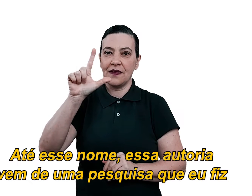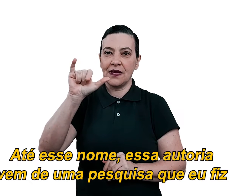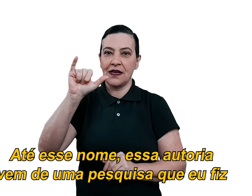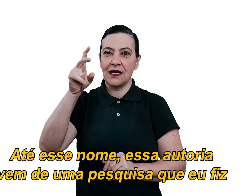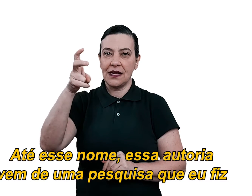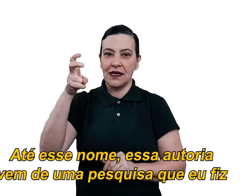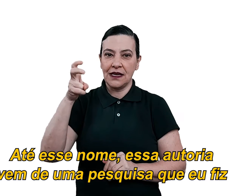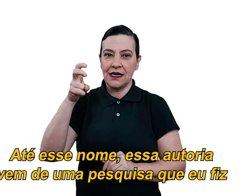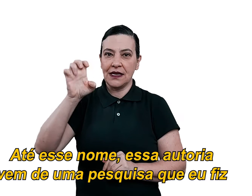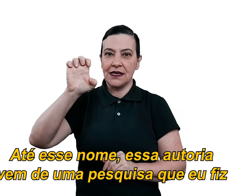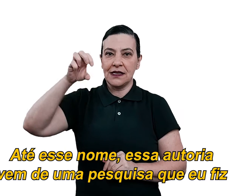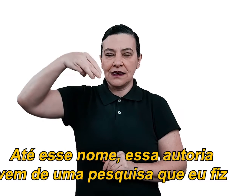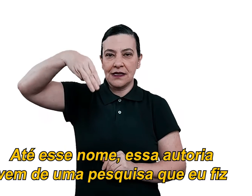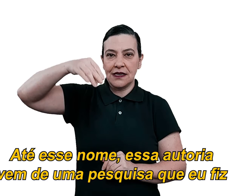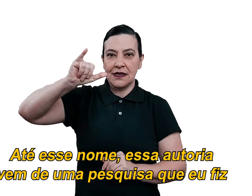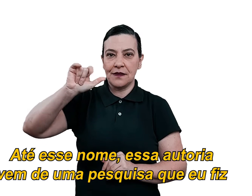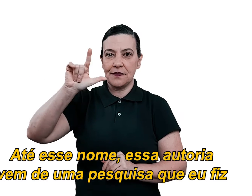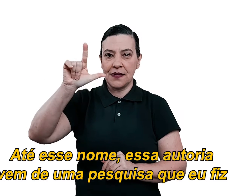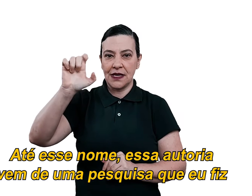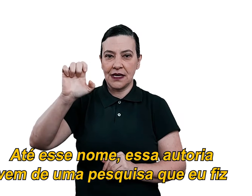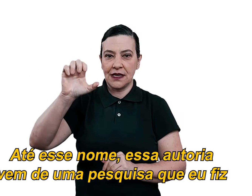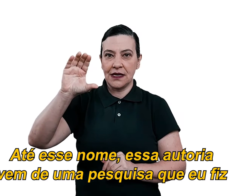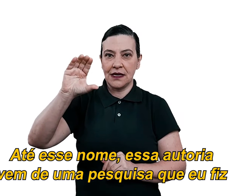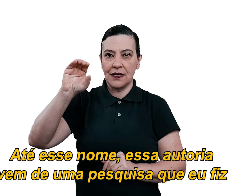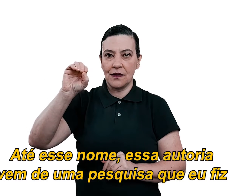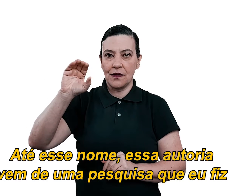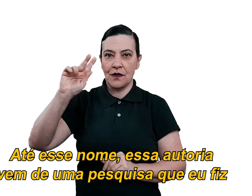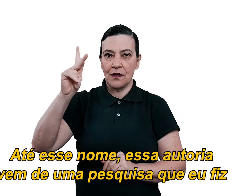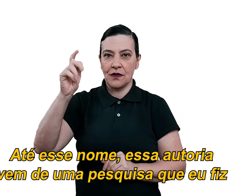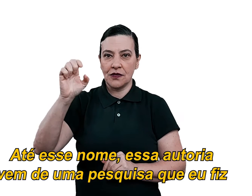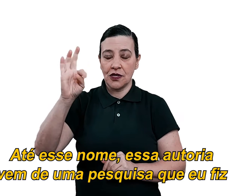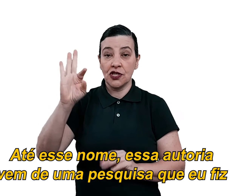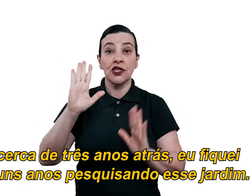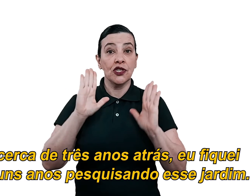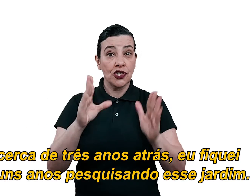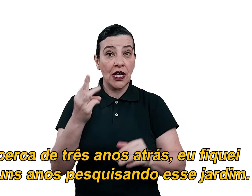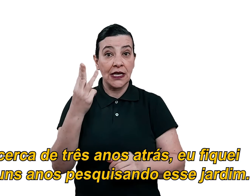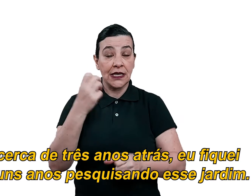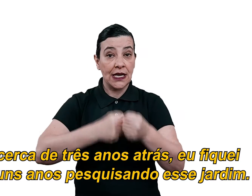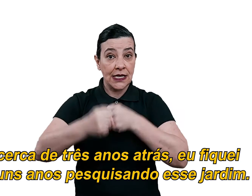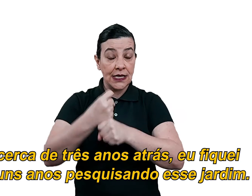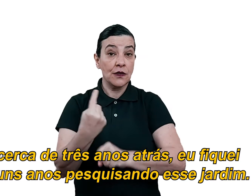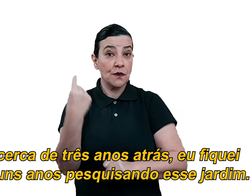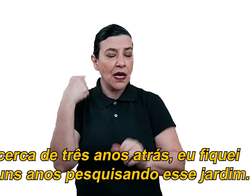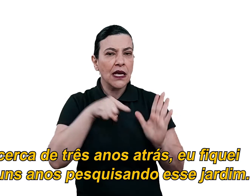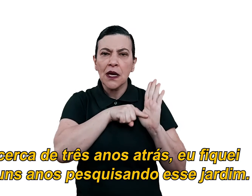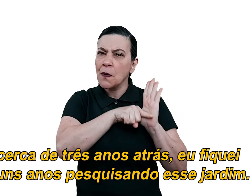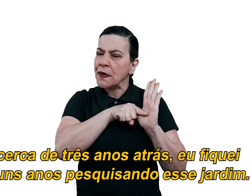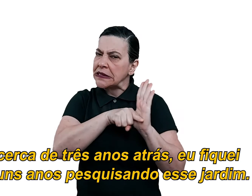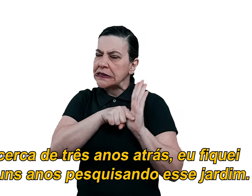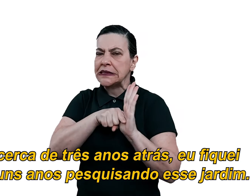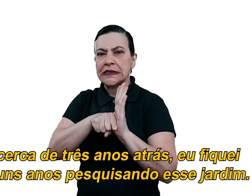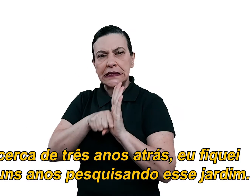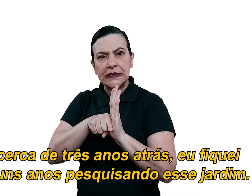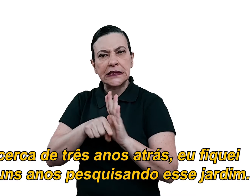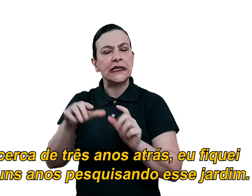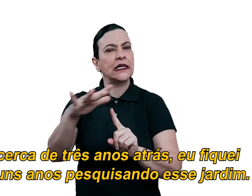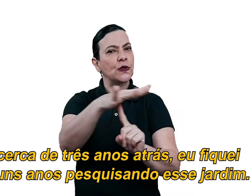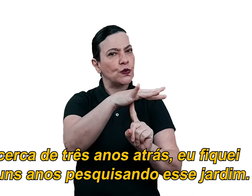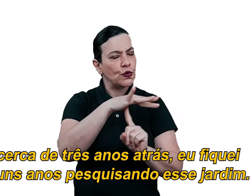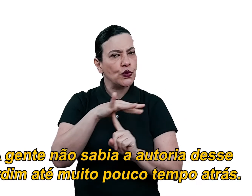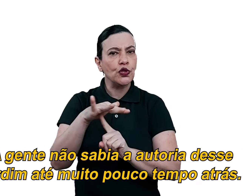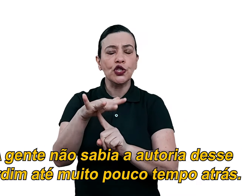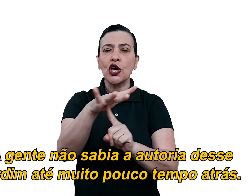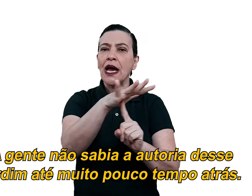Cochet. Até esse nome, essa autoria vem de uma pesquisa que eu fiz, não é, há cerca de 3 anos atrás. Eu fiquei alguns anos pesquisando esse